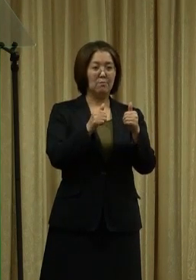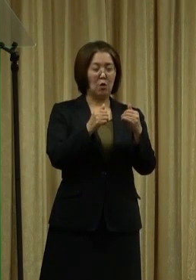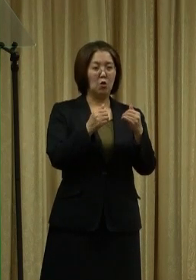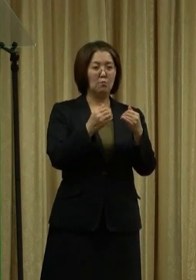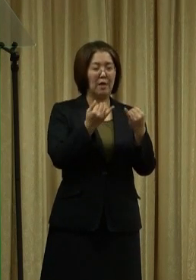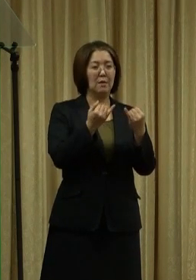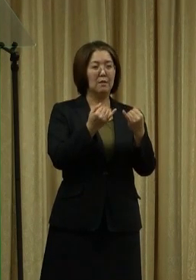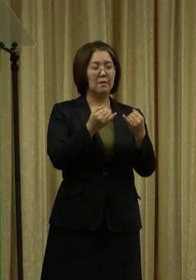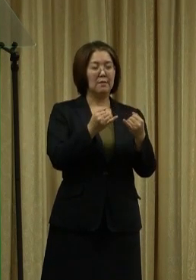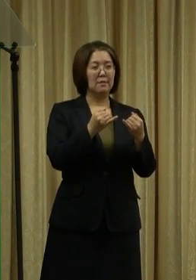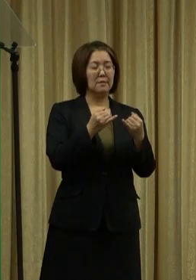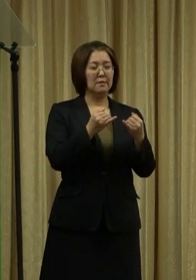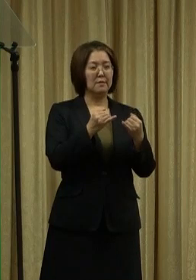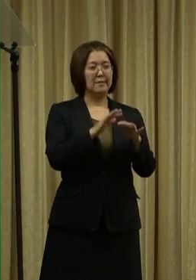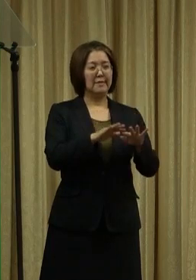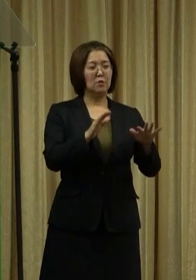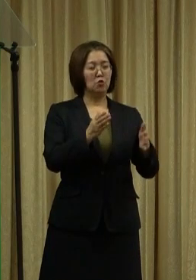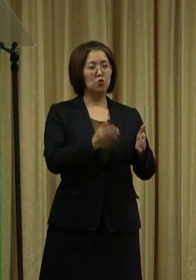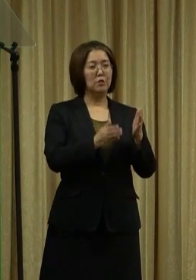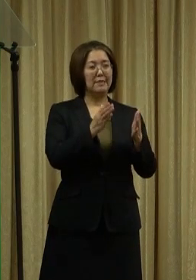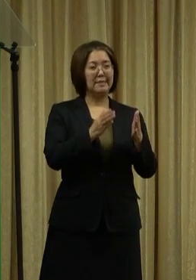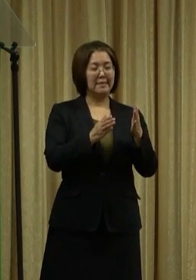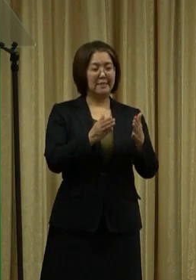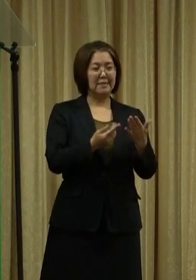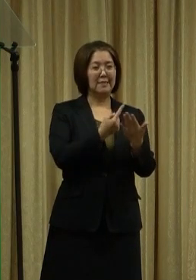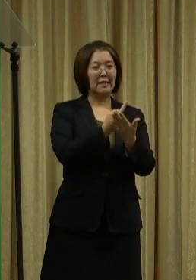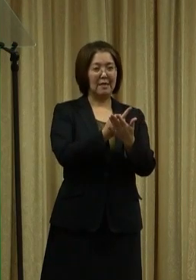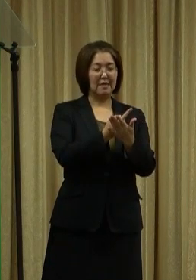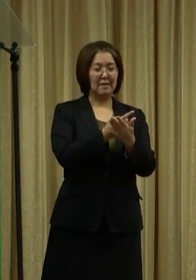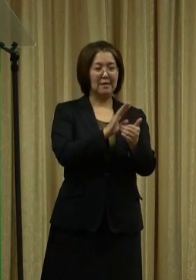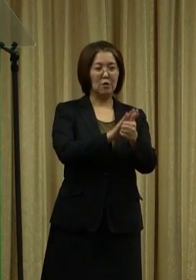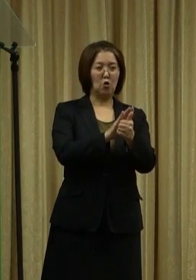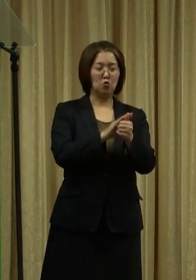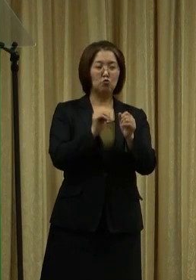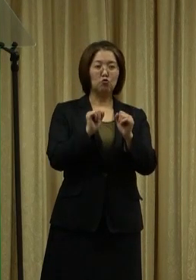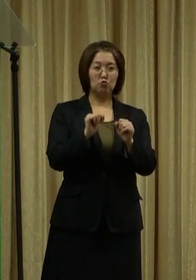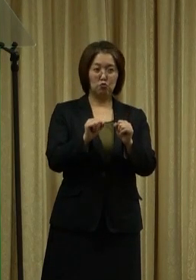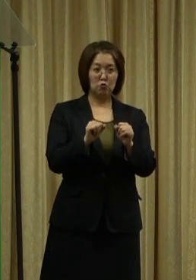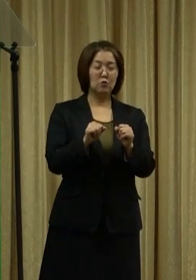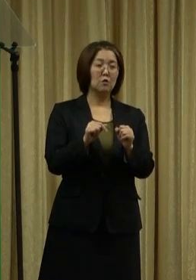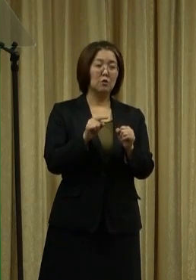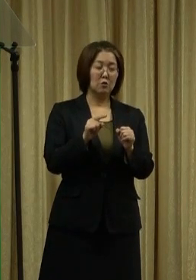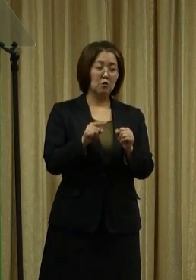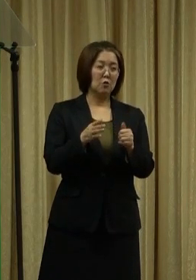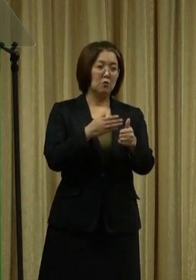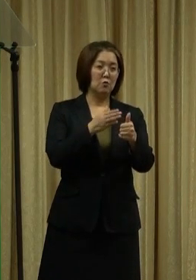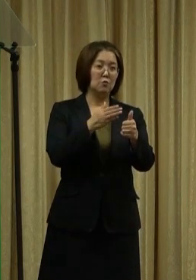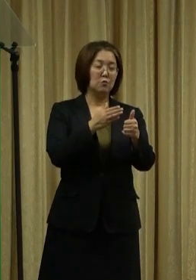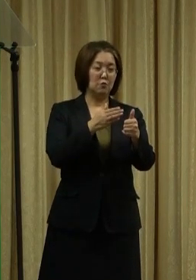育児に参加するように、ことも促していく、そういったことを、